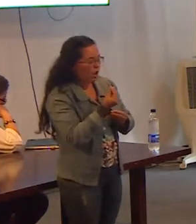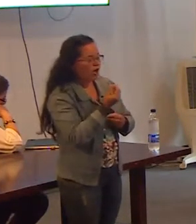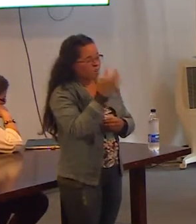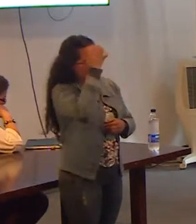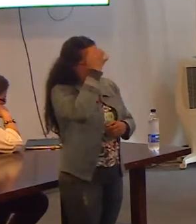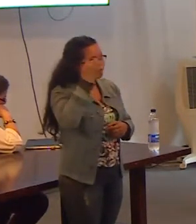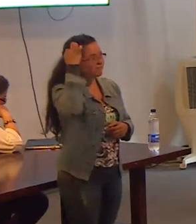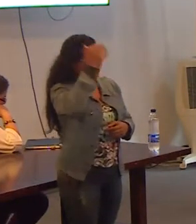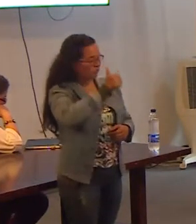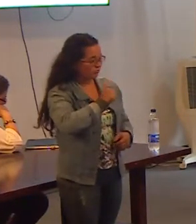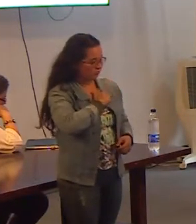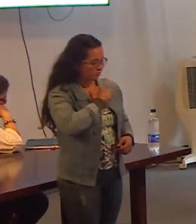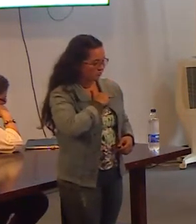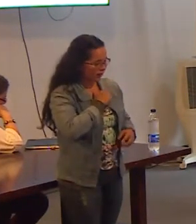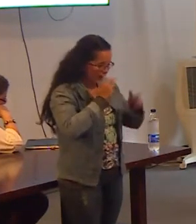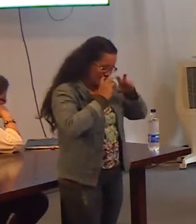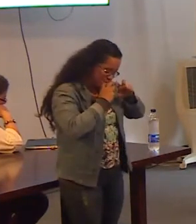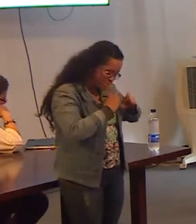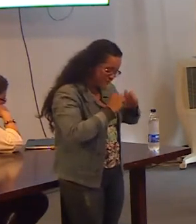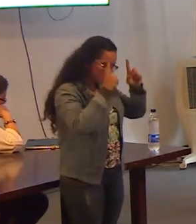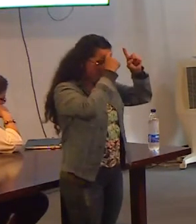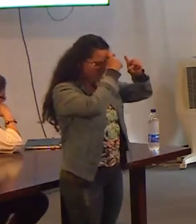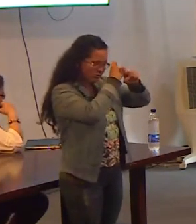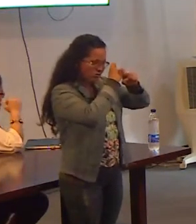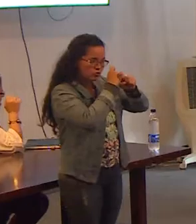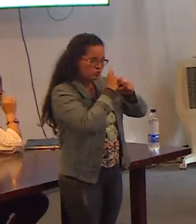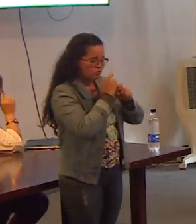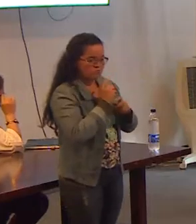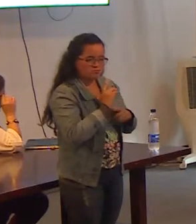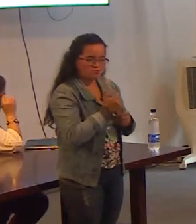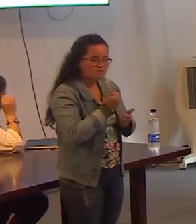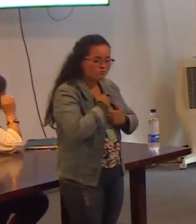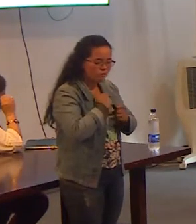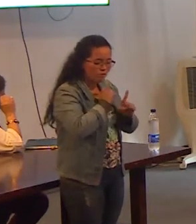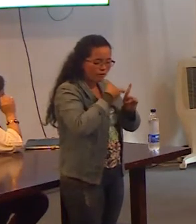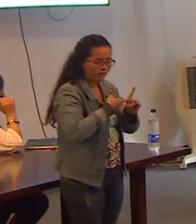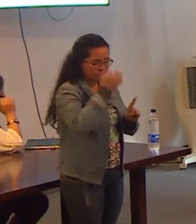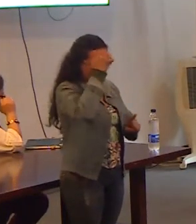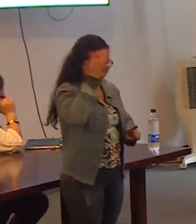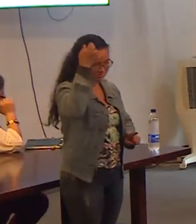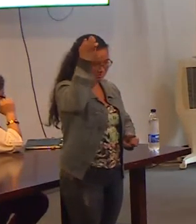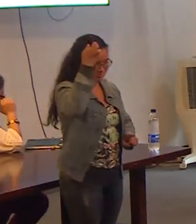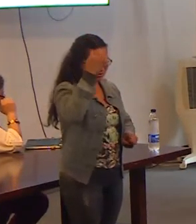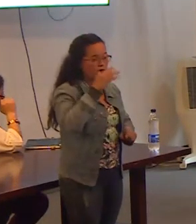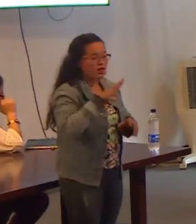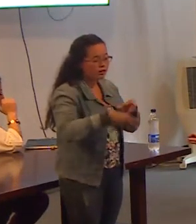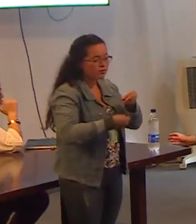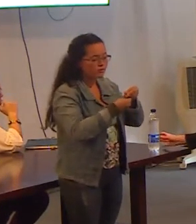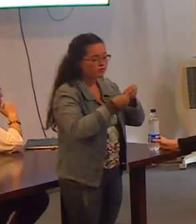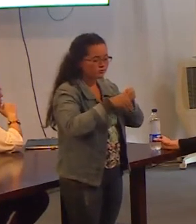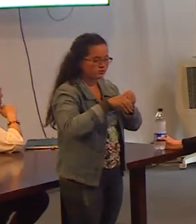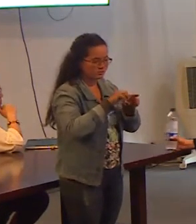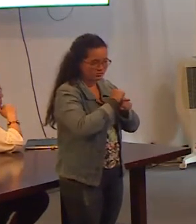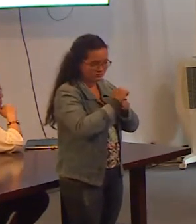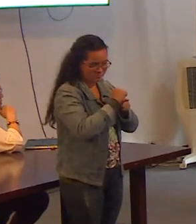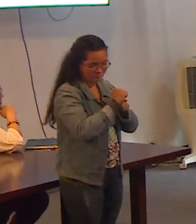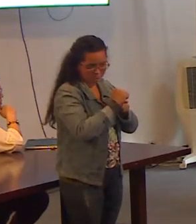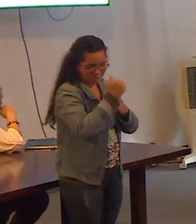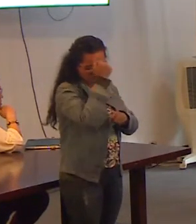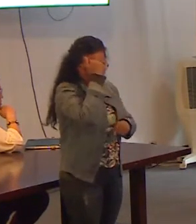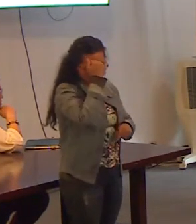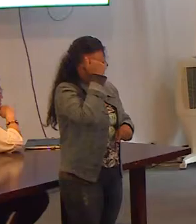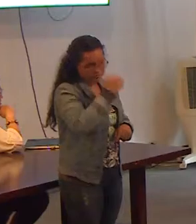que se investiga y reflexiona sobre su rol profesional y pues sobre sus prácticas docentes. También es